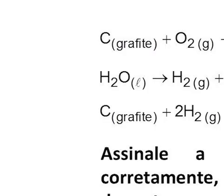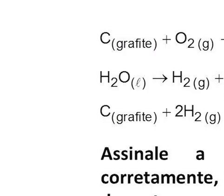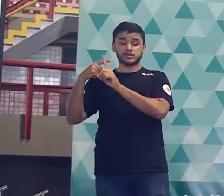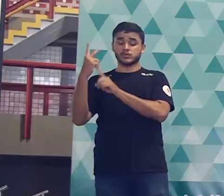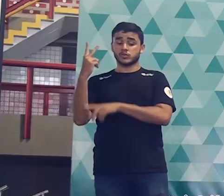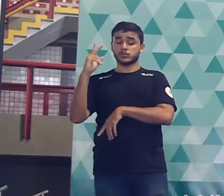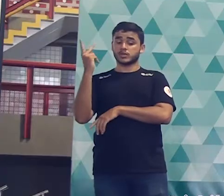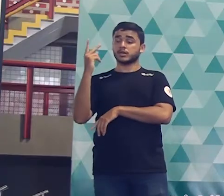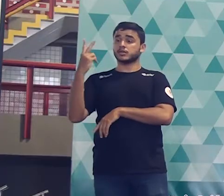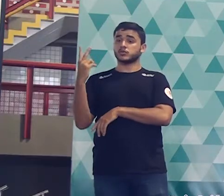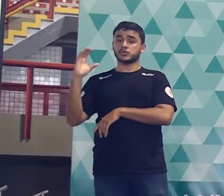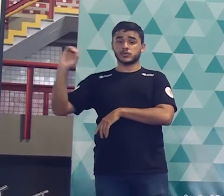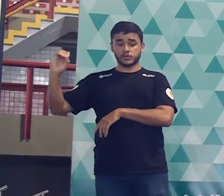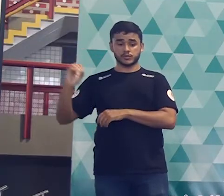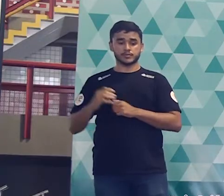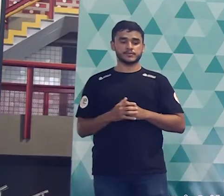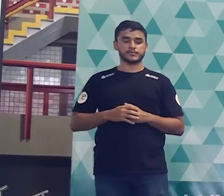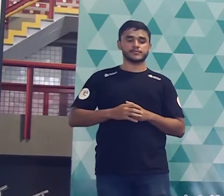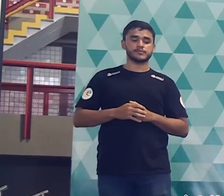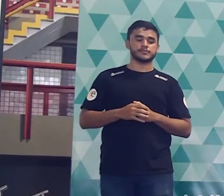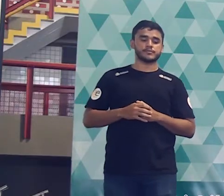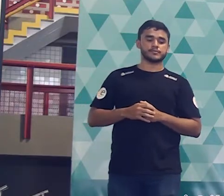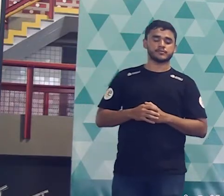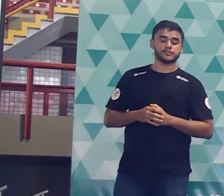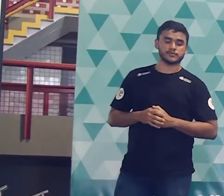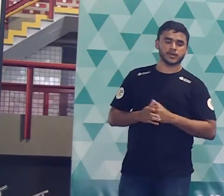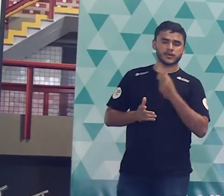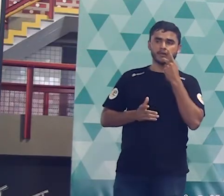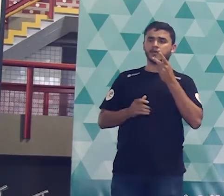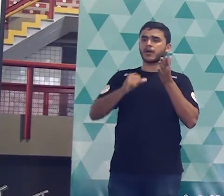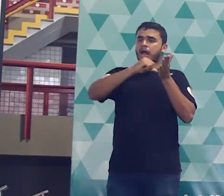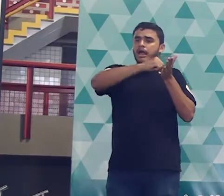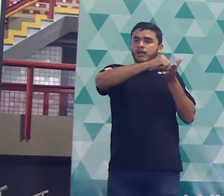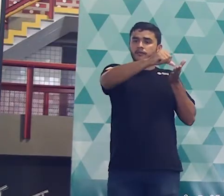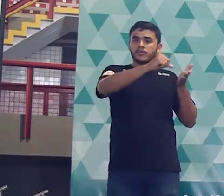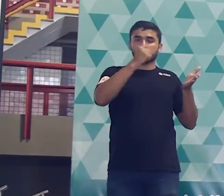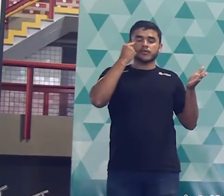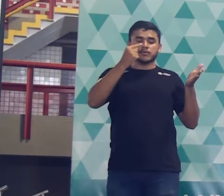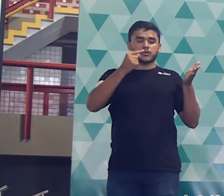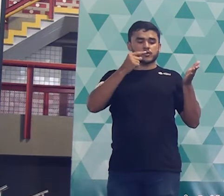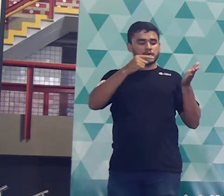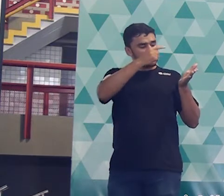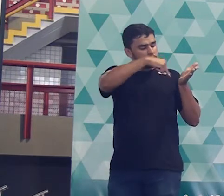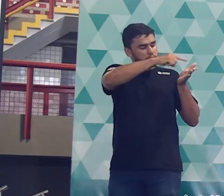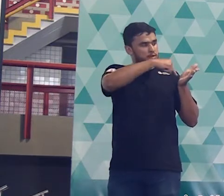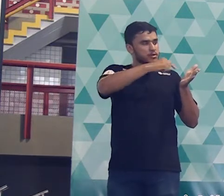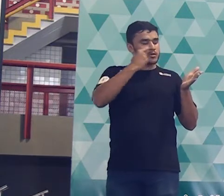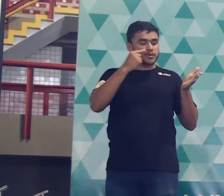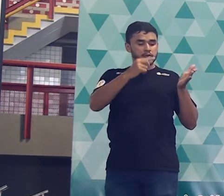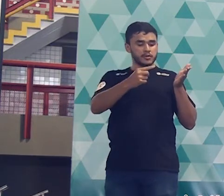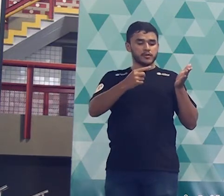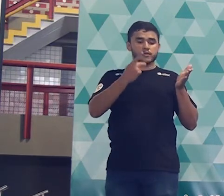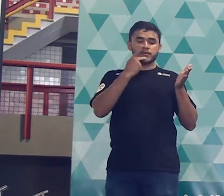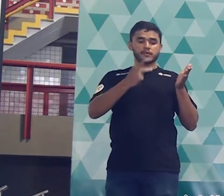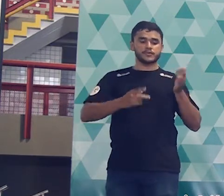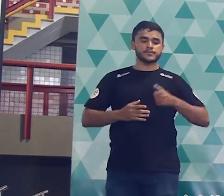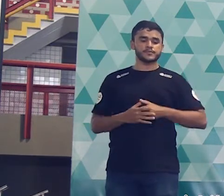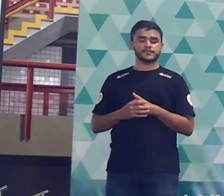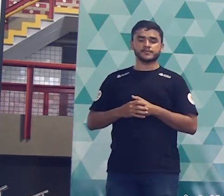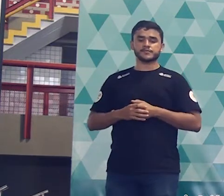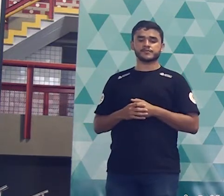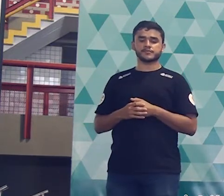reação? Marca ela com a caneta de uma cor diferente, marca ela com coração, marca ela com qualquer coisa, mas marca ela, por